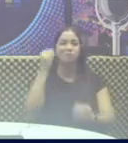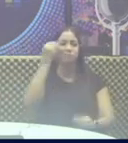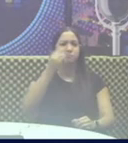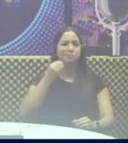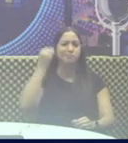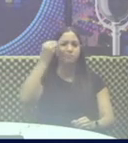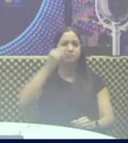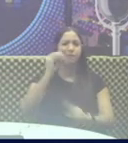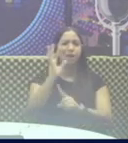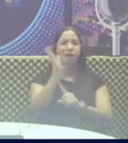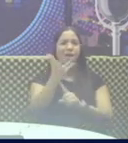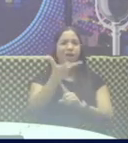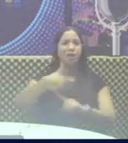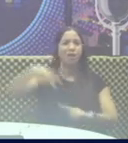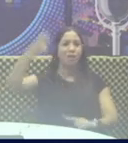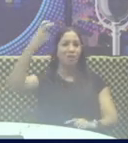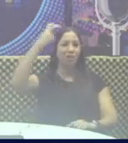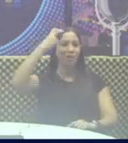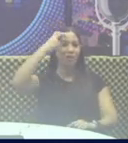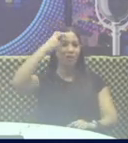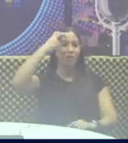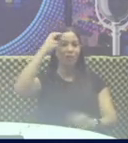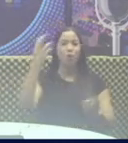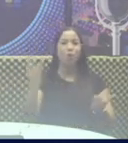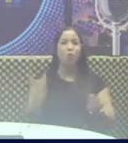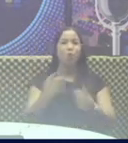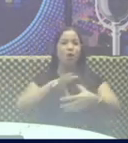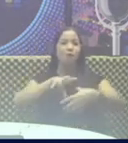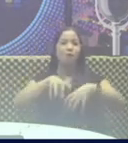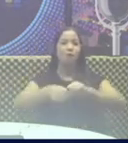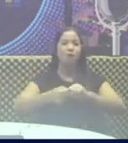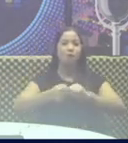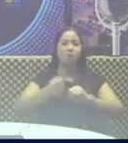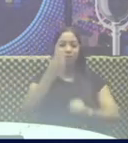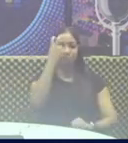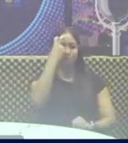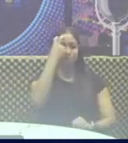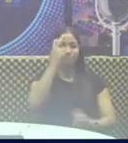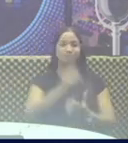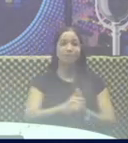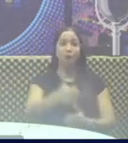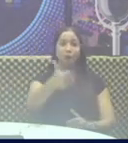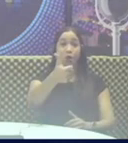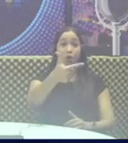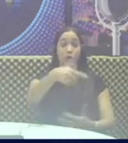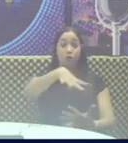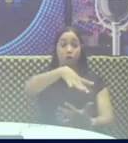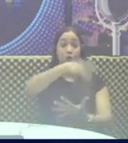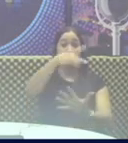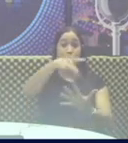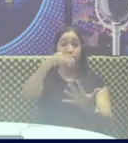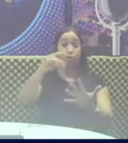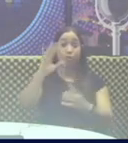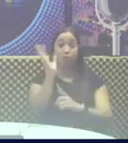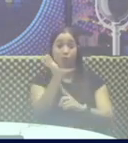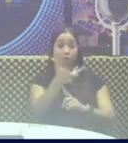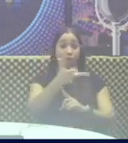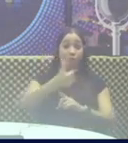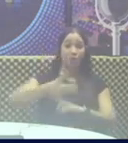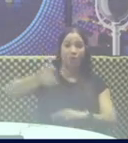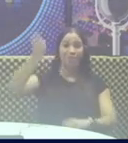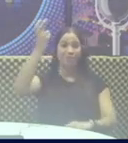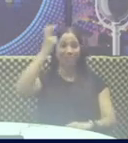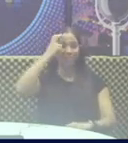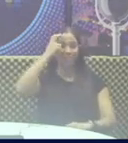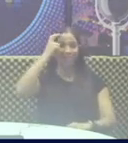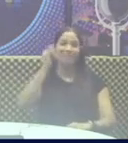Experimentais de Arte e Cultura do programa Qualificando Saberes. São 12 opções de modalidades artísticas e